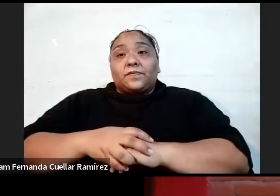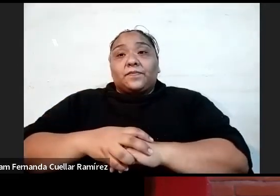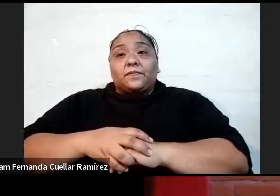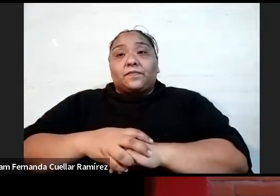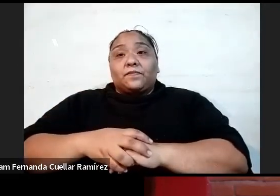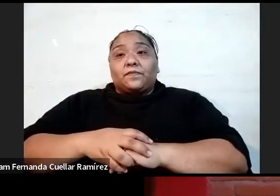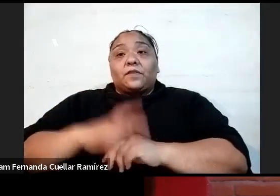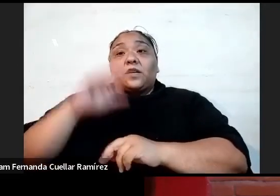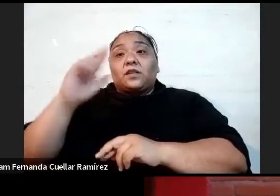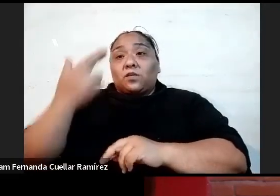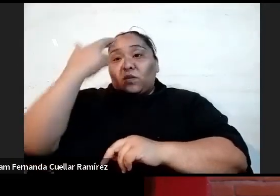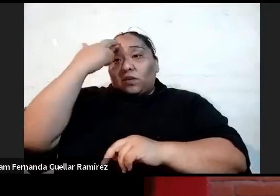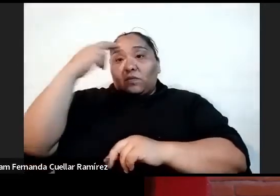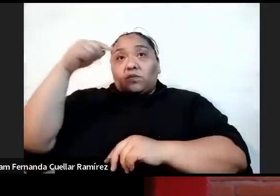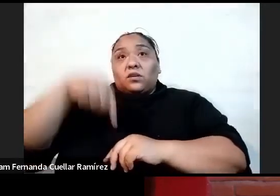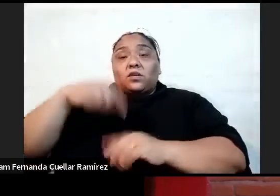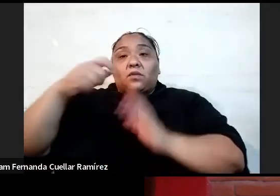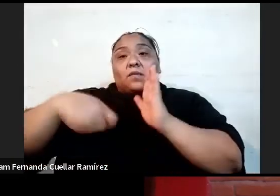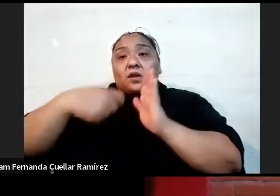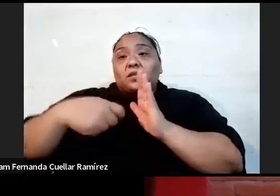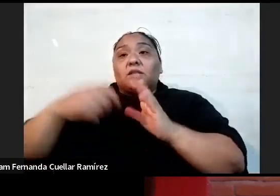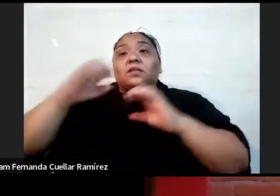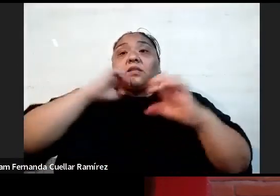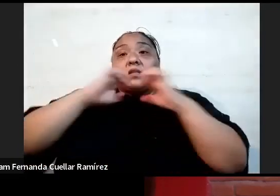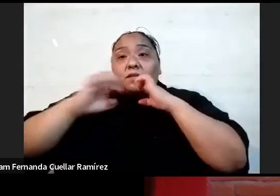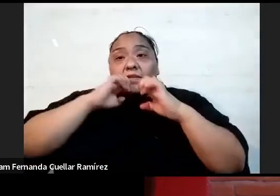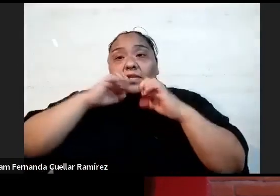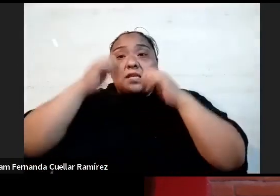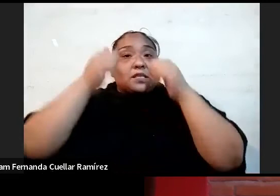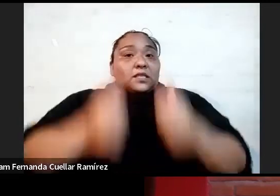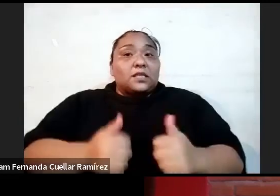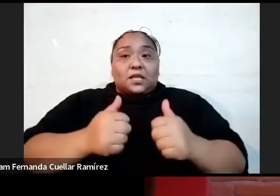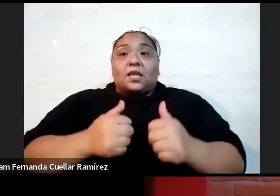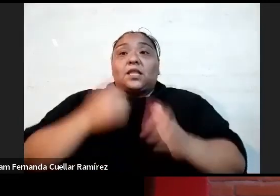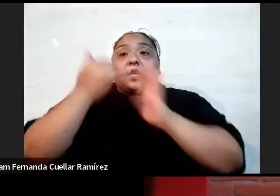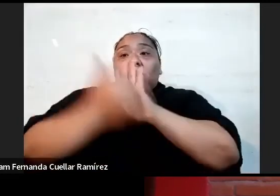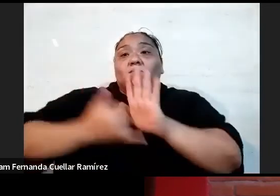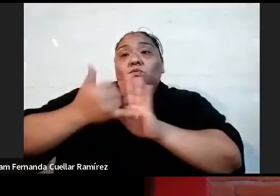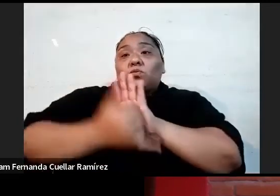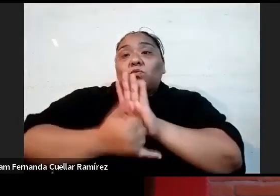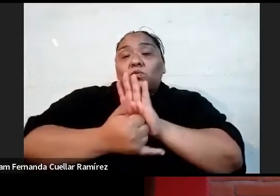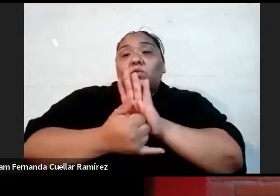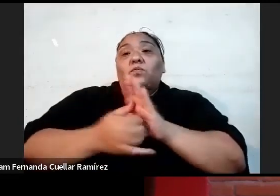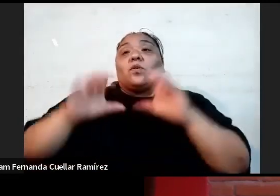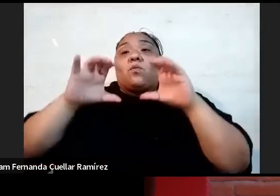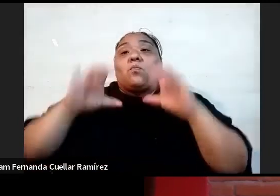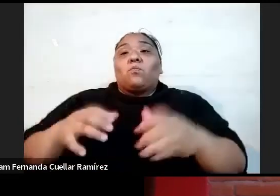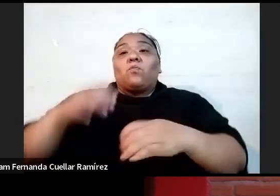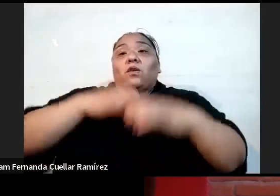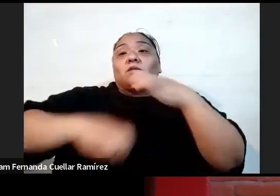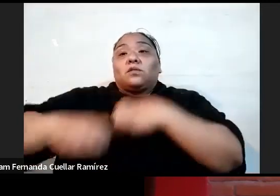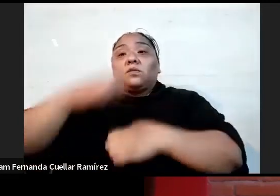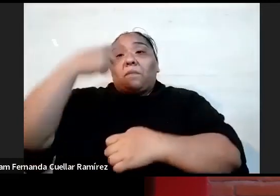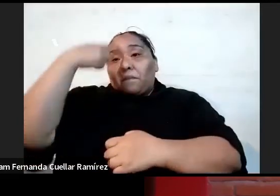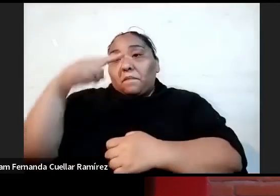Les recordamos que estas entrevistas se quedan en el canal de YouTube de Comunidad Estanquillo para que pues